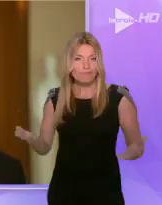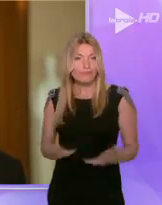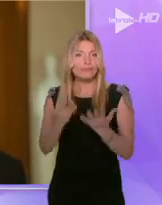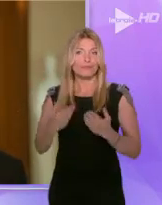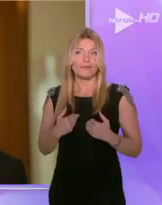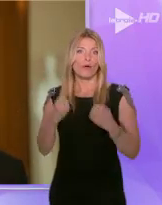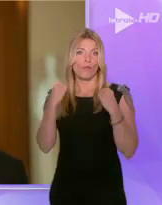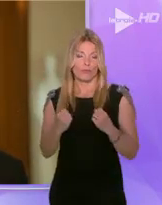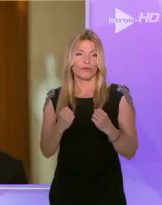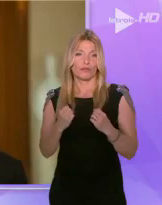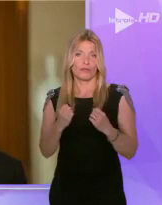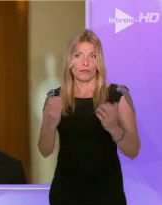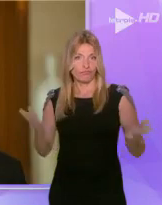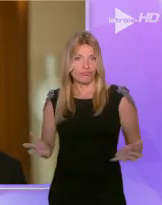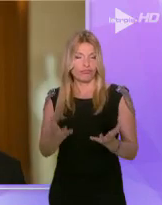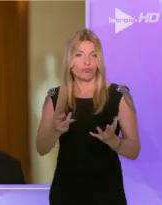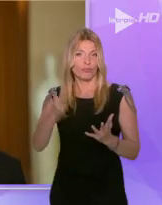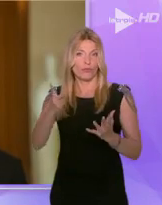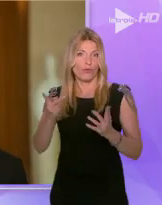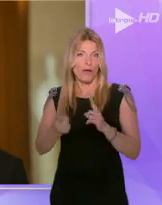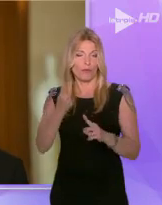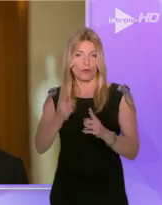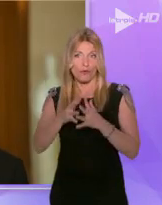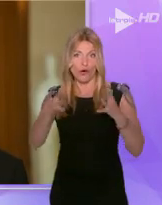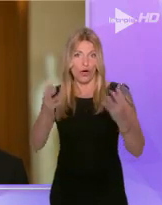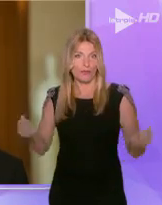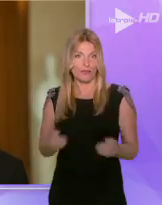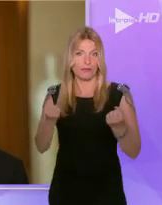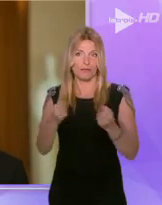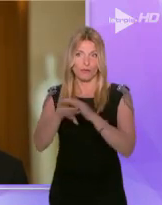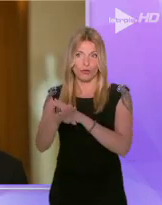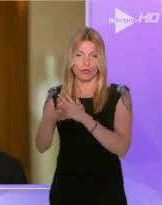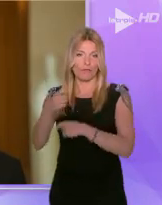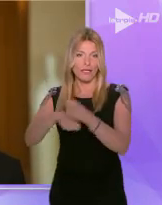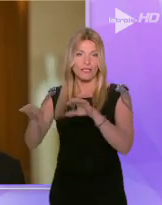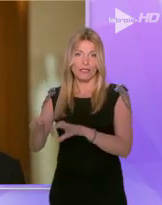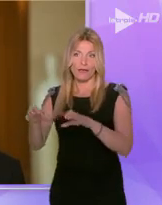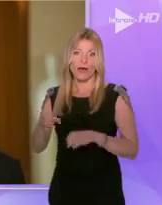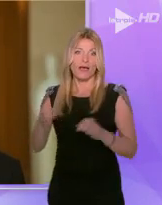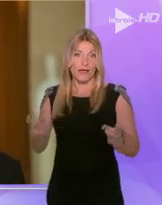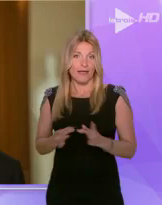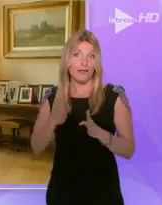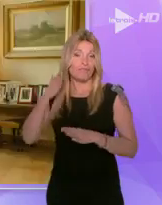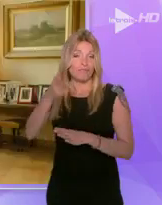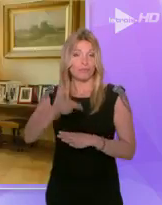grand dynamisme sur le marché du travail et nous créerons plus d'égalité des chances.